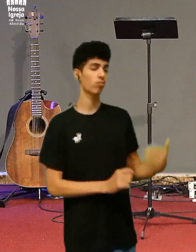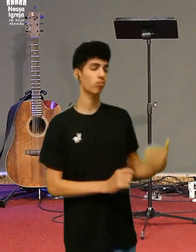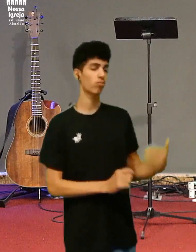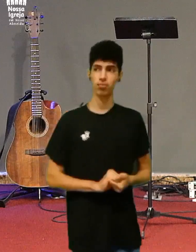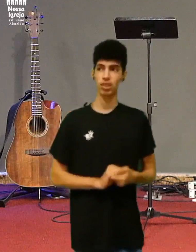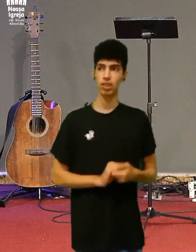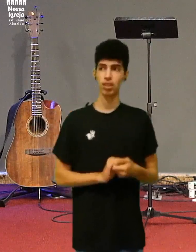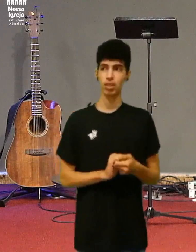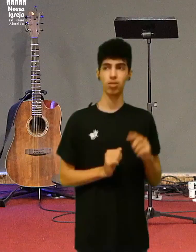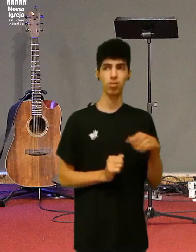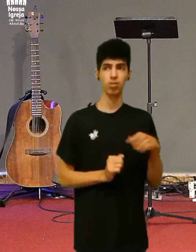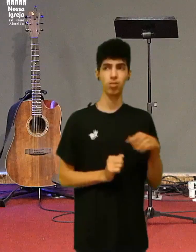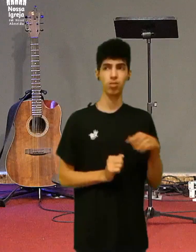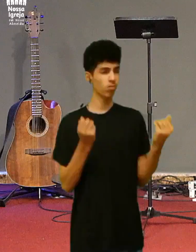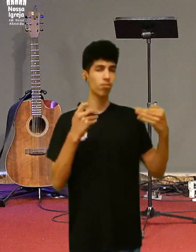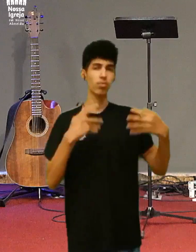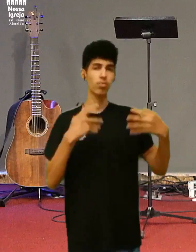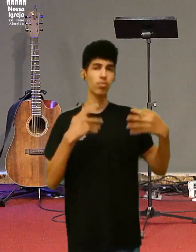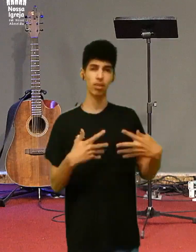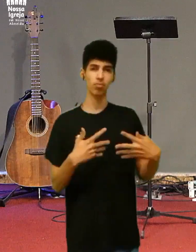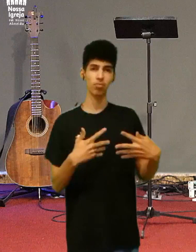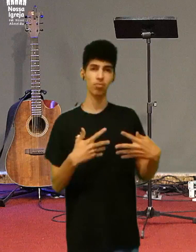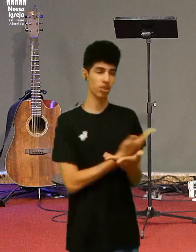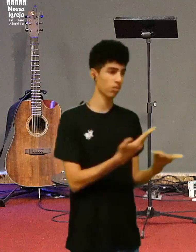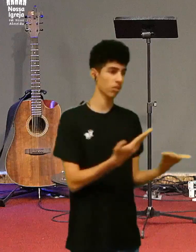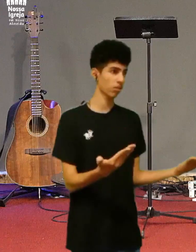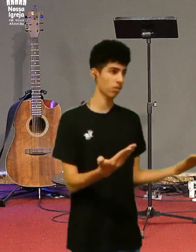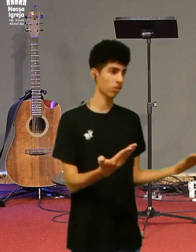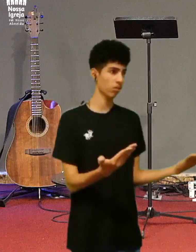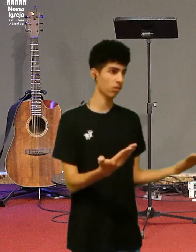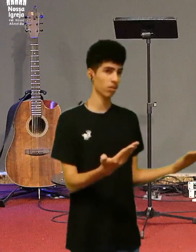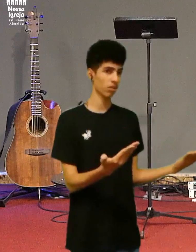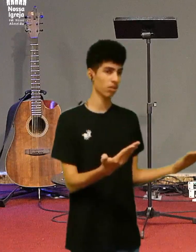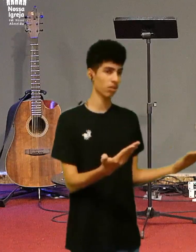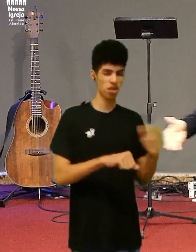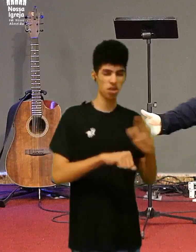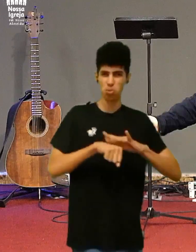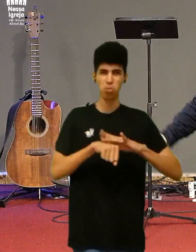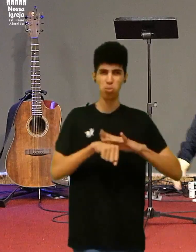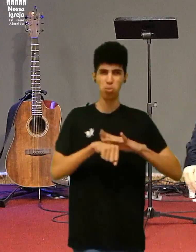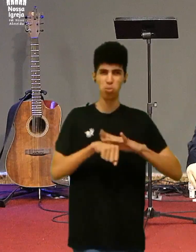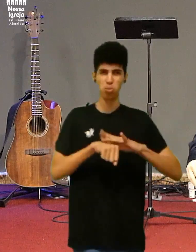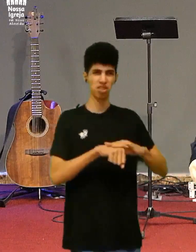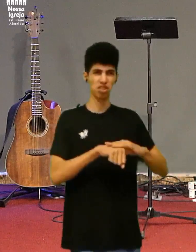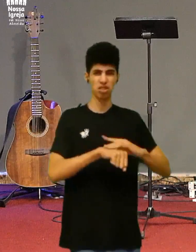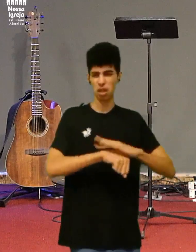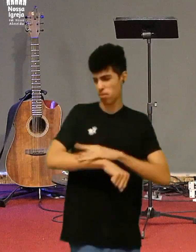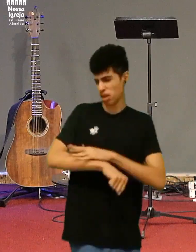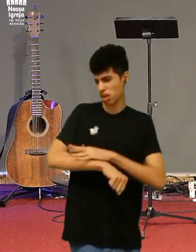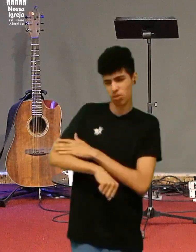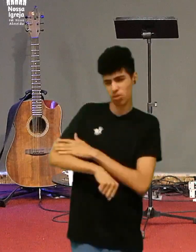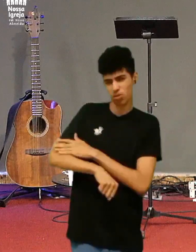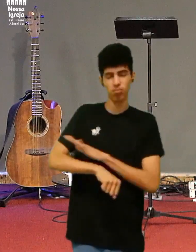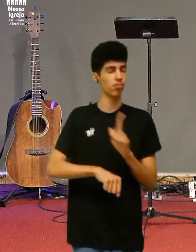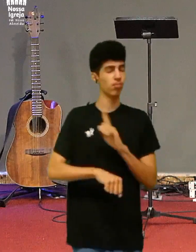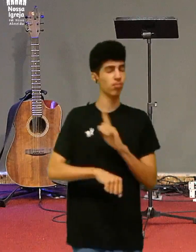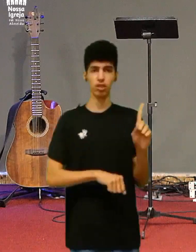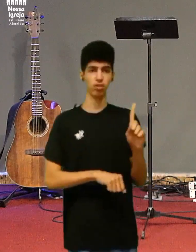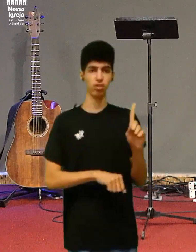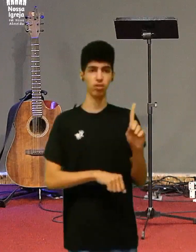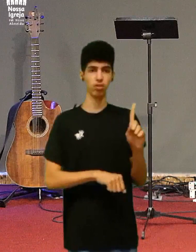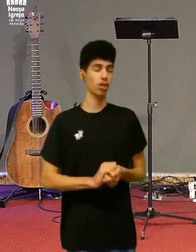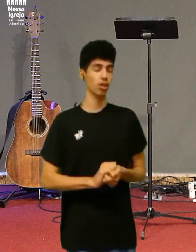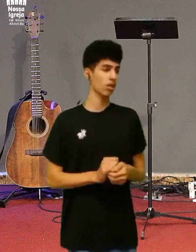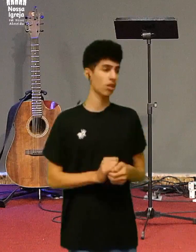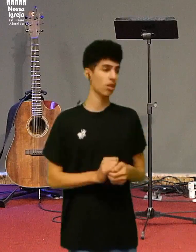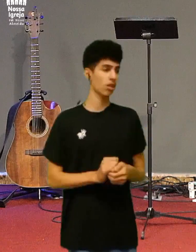dizer. Não quer dizer que as pessoas estavam com os tecidos do seu corpo em decomposição, não. Ele diz assim: eu conheço